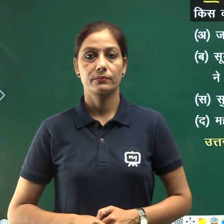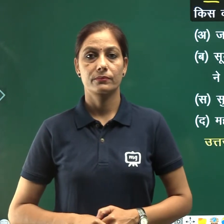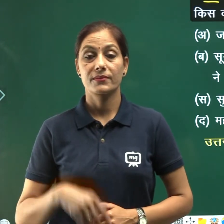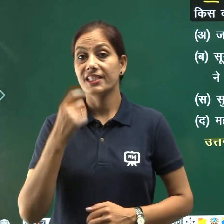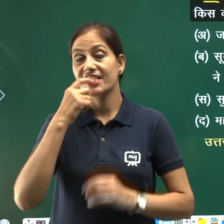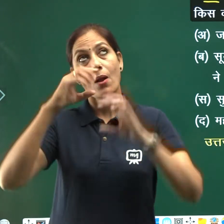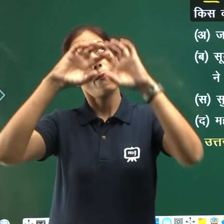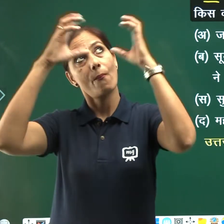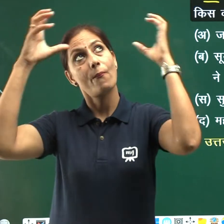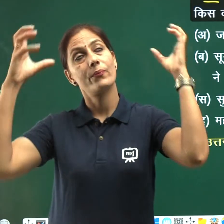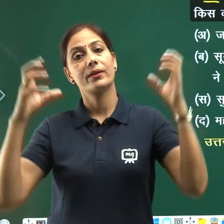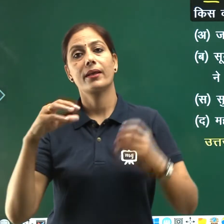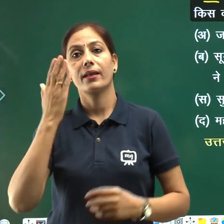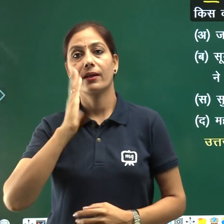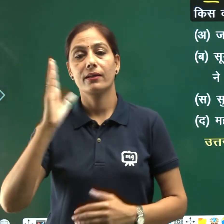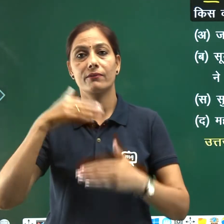बादल राग कविता